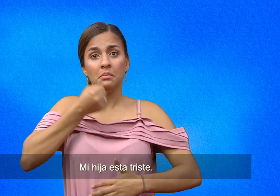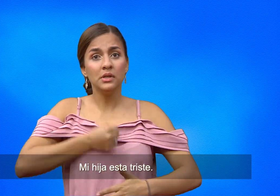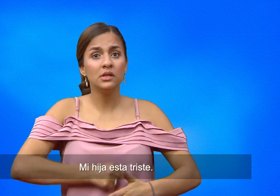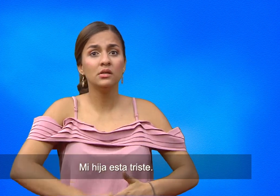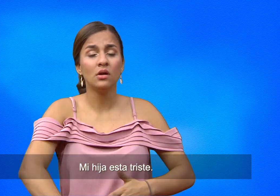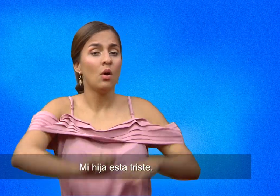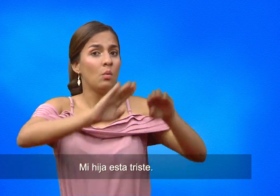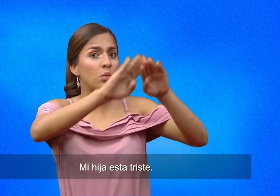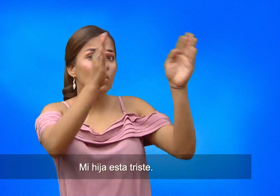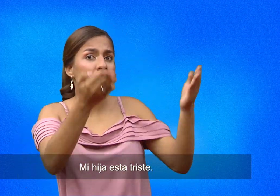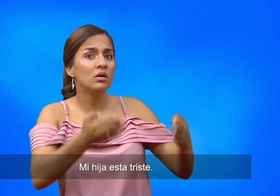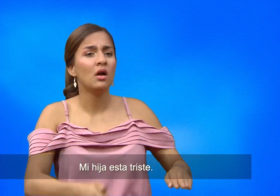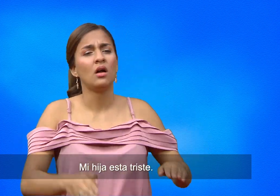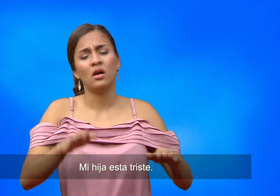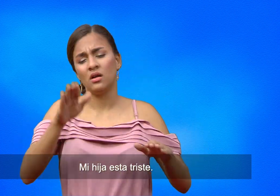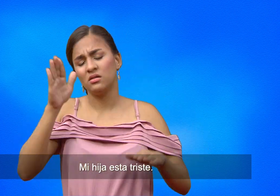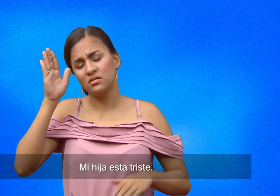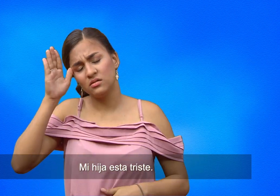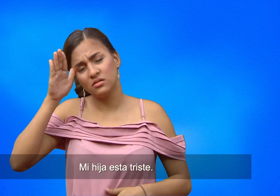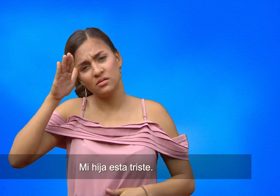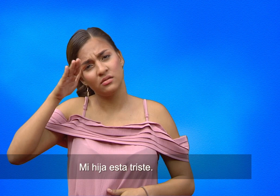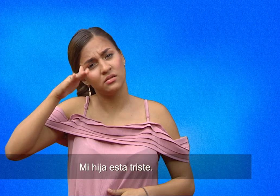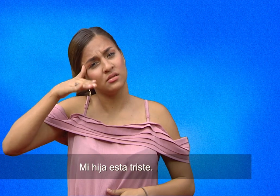mi hija está triste